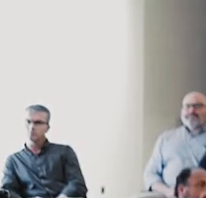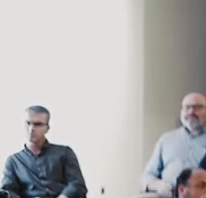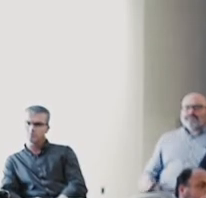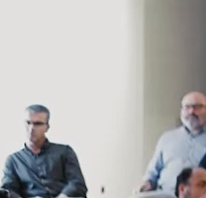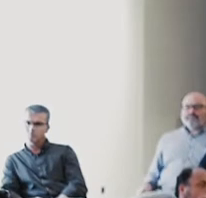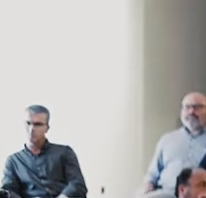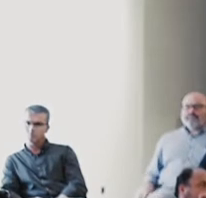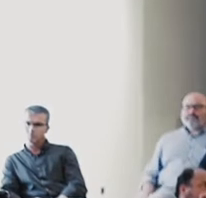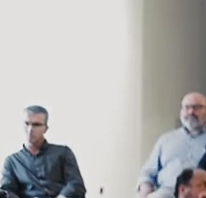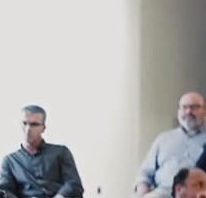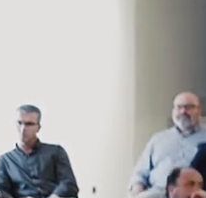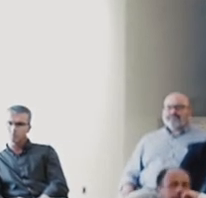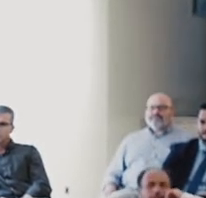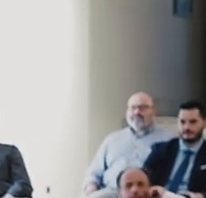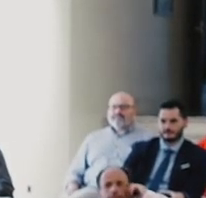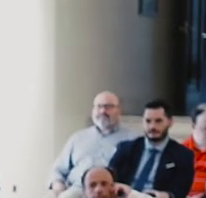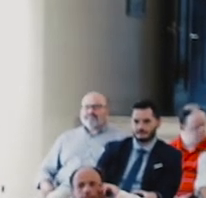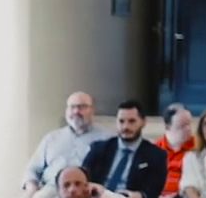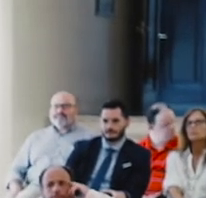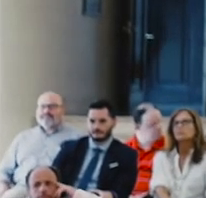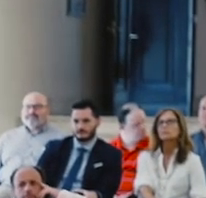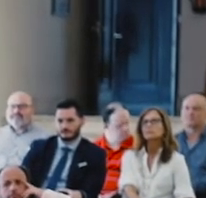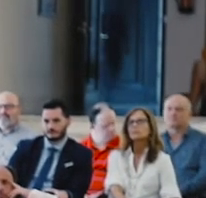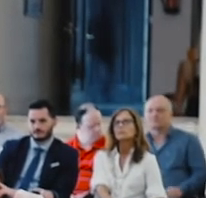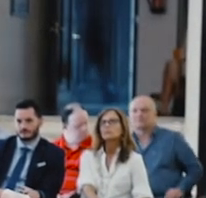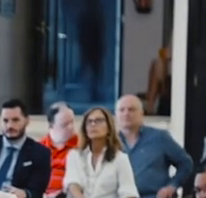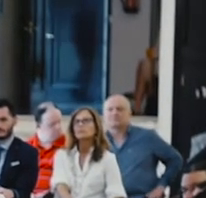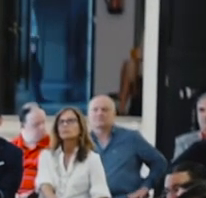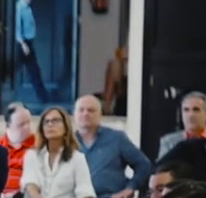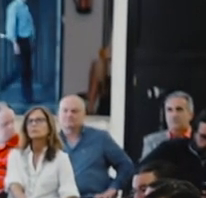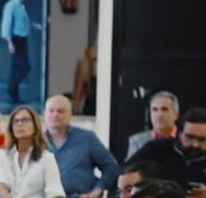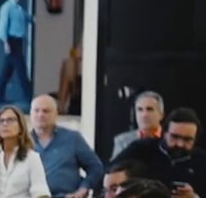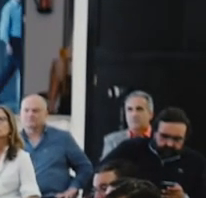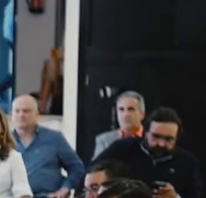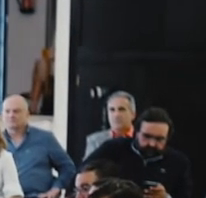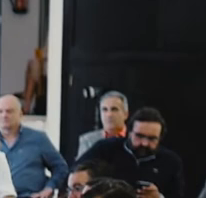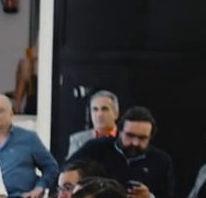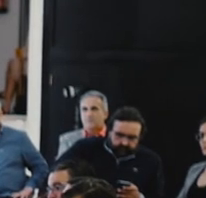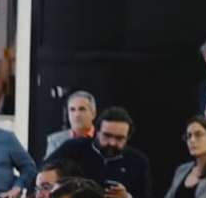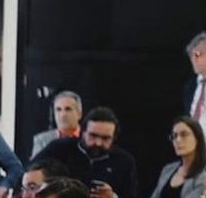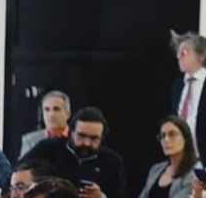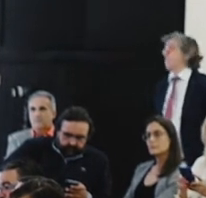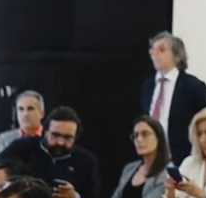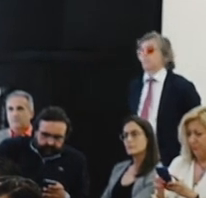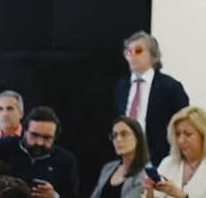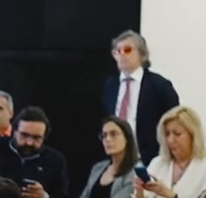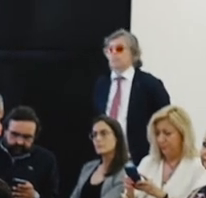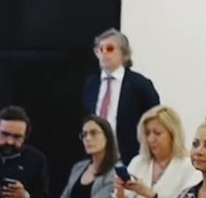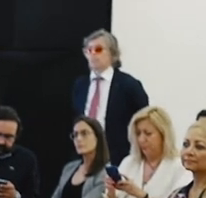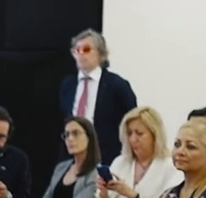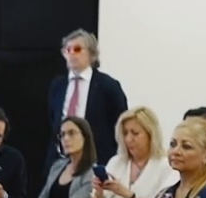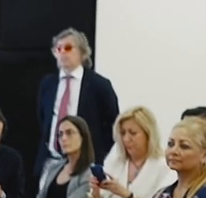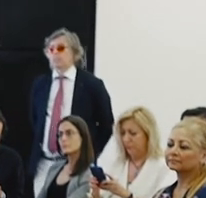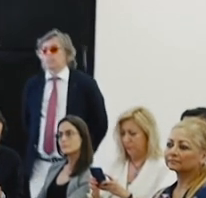claro, aquí tenéis la diapositiva, el camino por etapas, de que el camino sí podía servirnos,